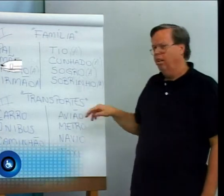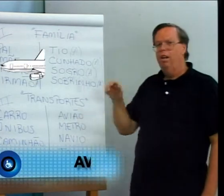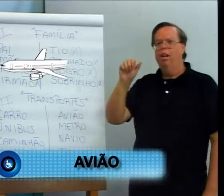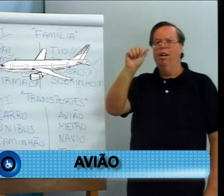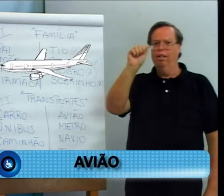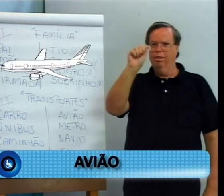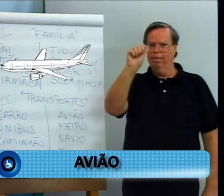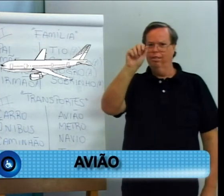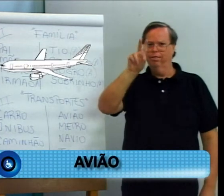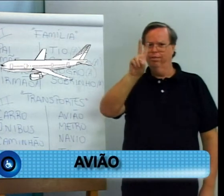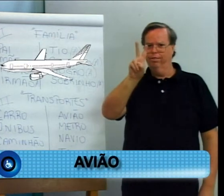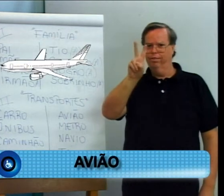Avião.